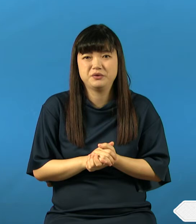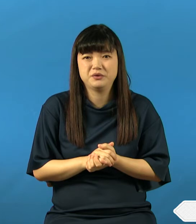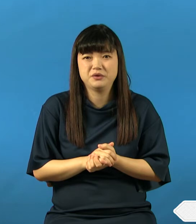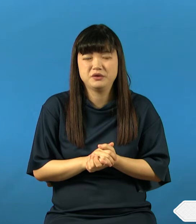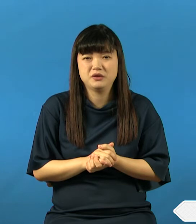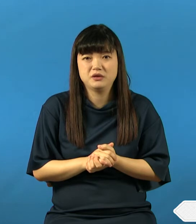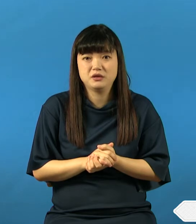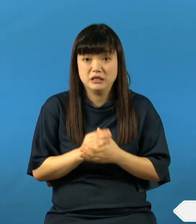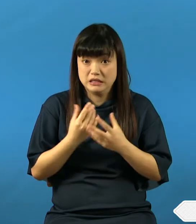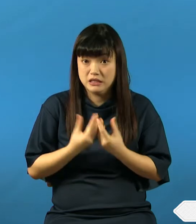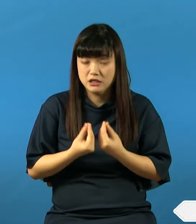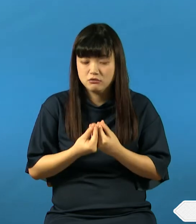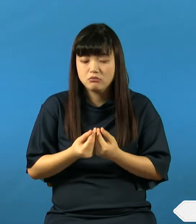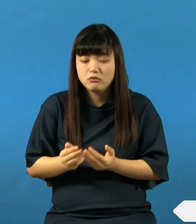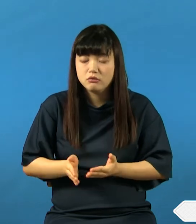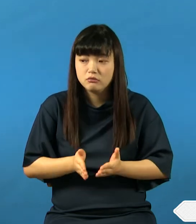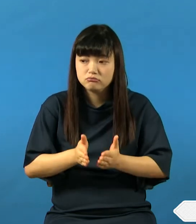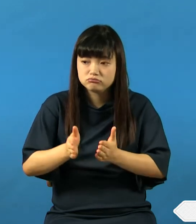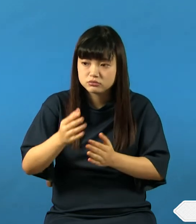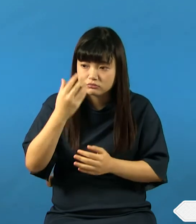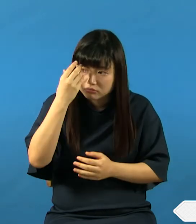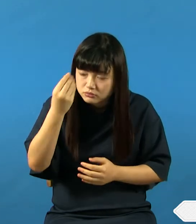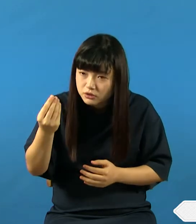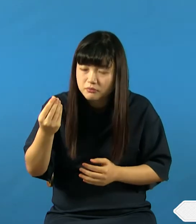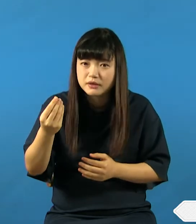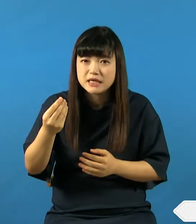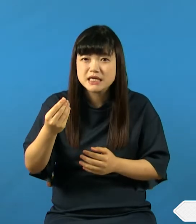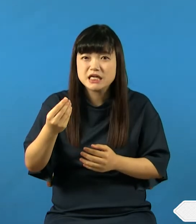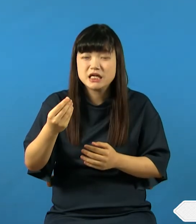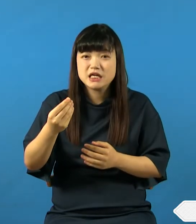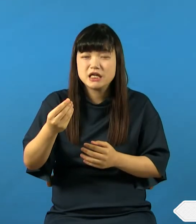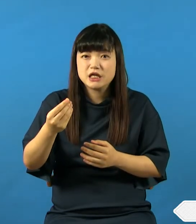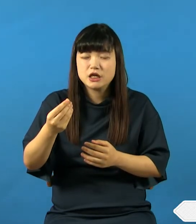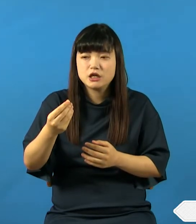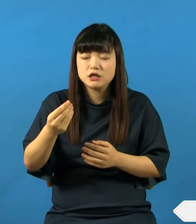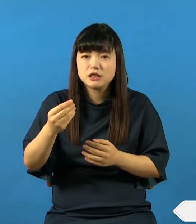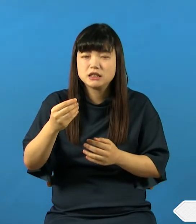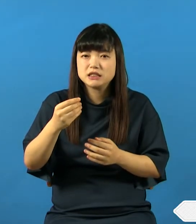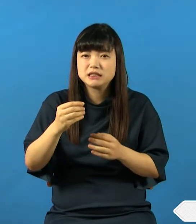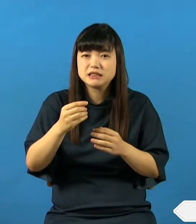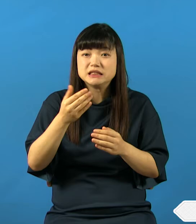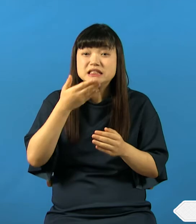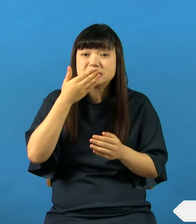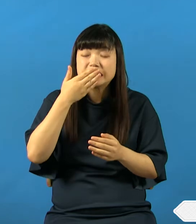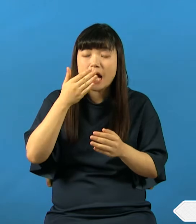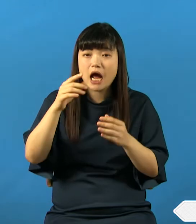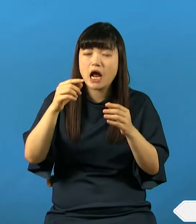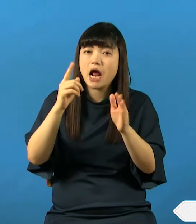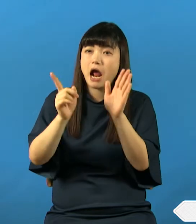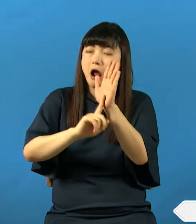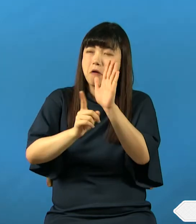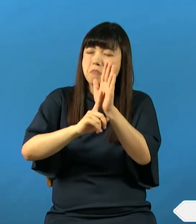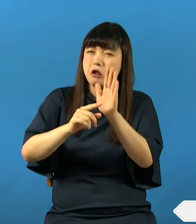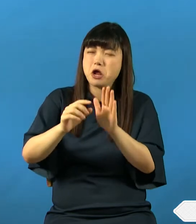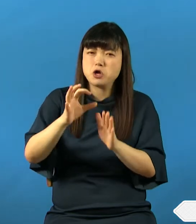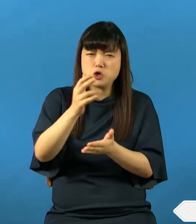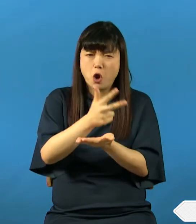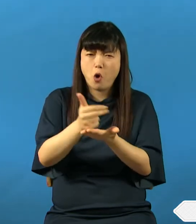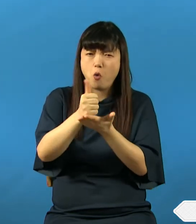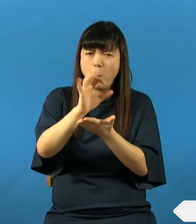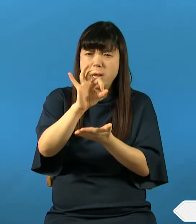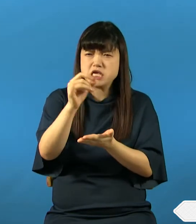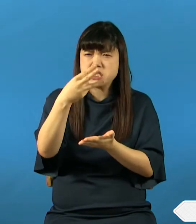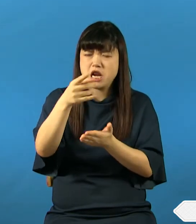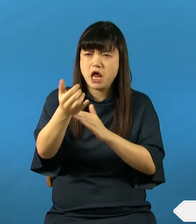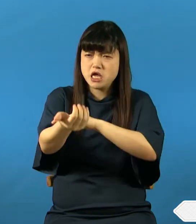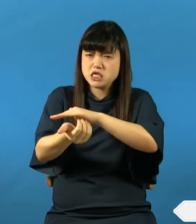않습니까? 길 가다가 우연히 보니까 식당 간판에 이 여호와 이레 해놓았습니다.